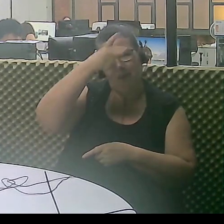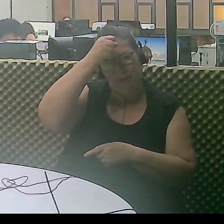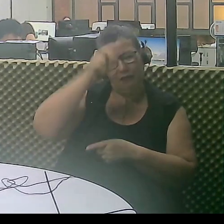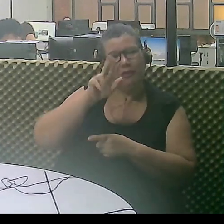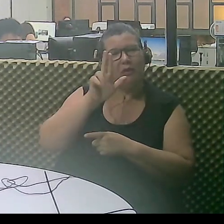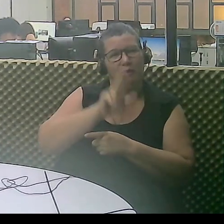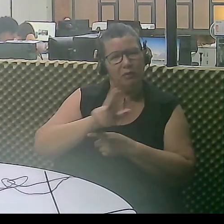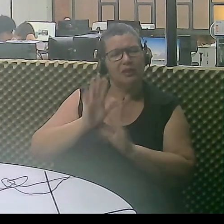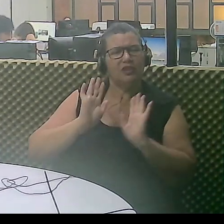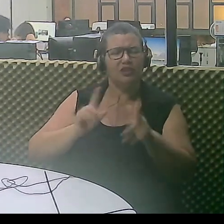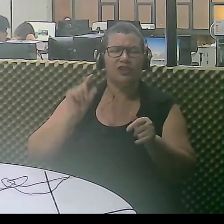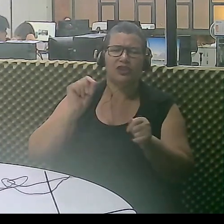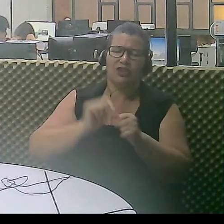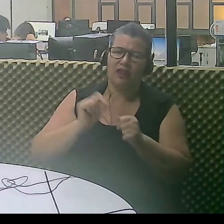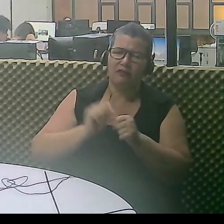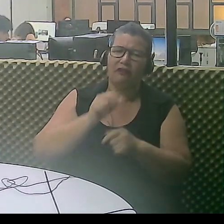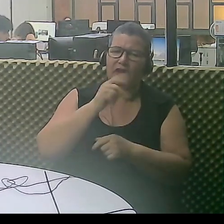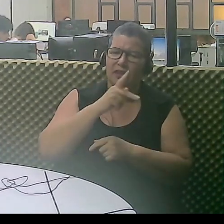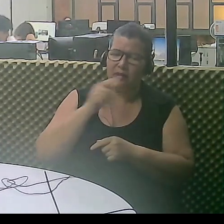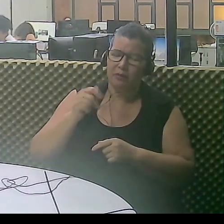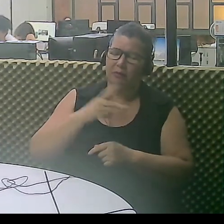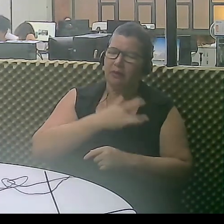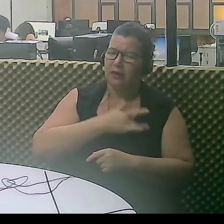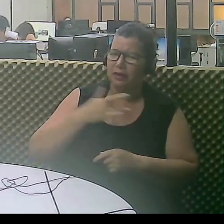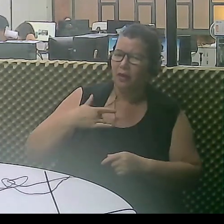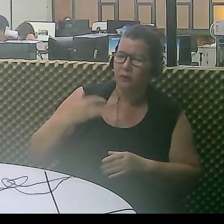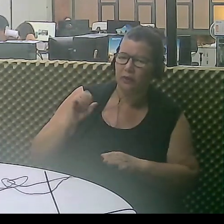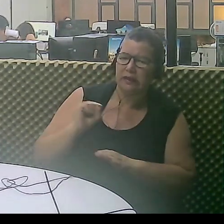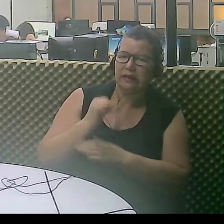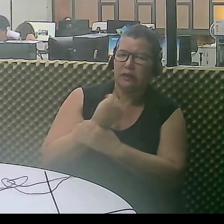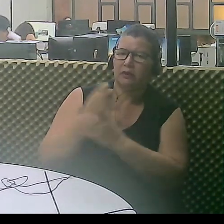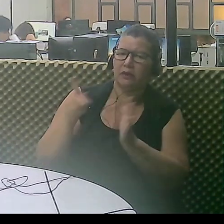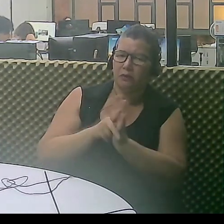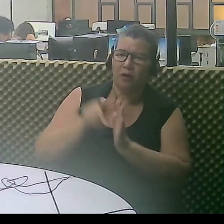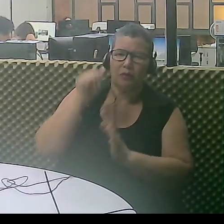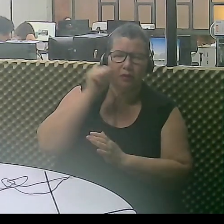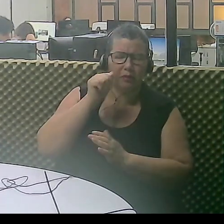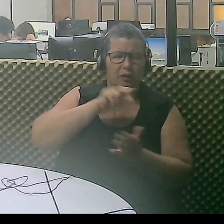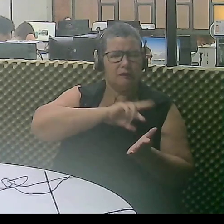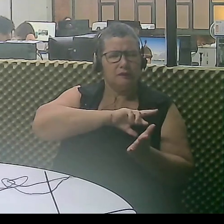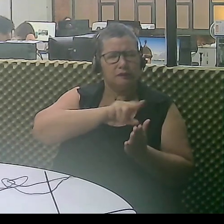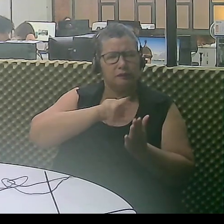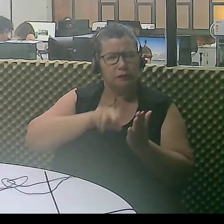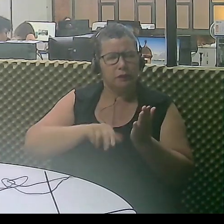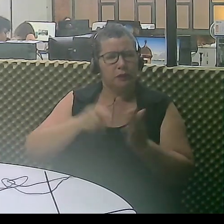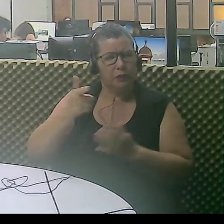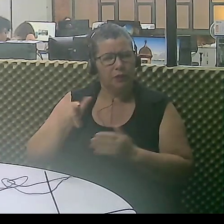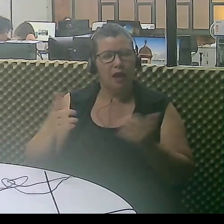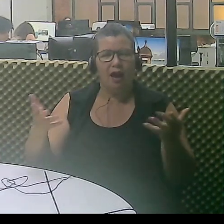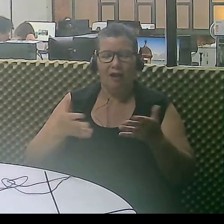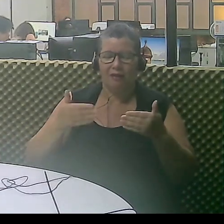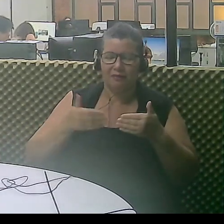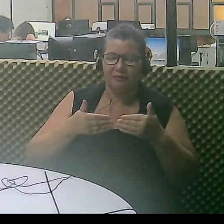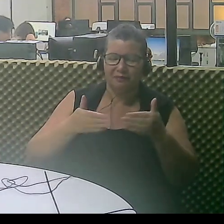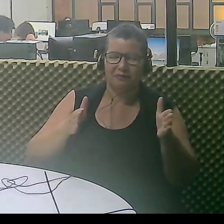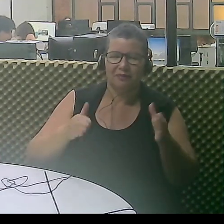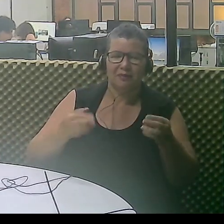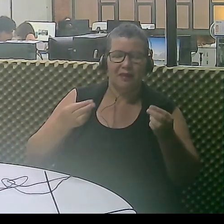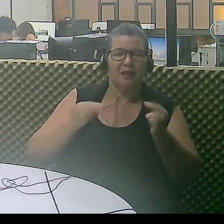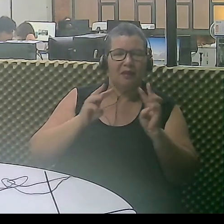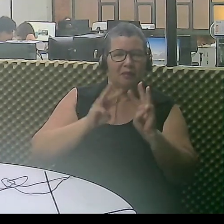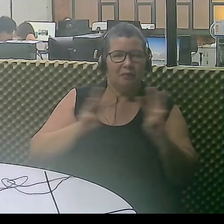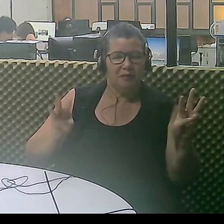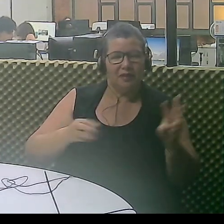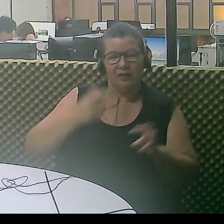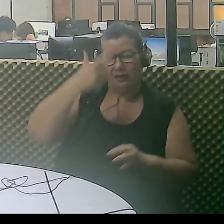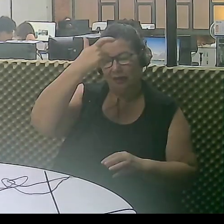já criou aplicativos de saúde, de segurança para mulher e muitos outros. Agora lança o Portal Cidadão, que